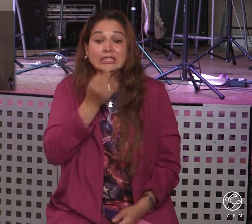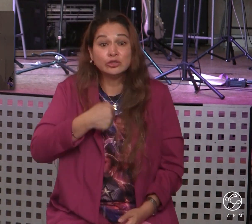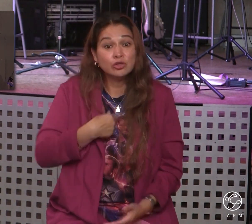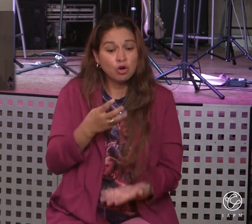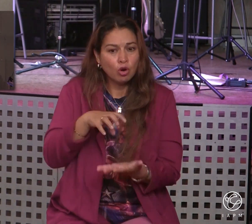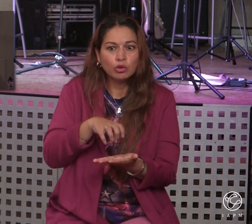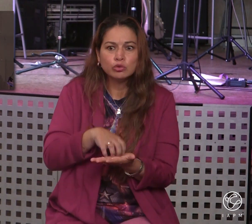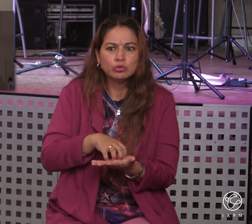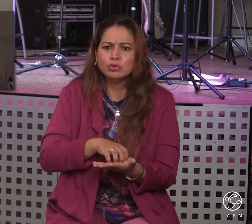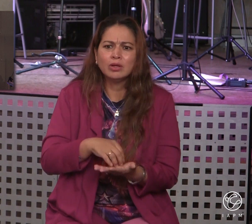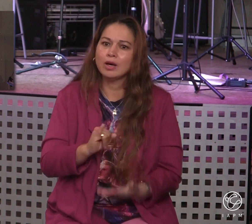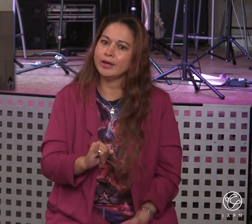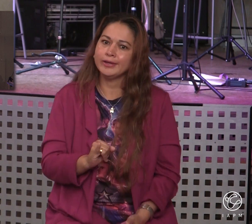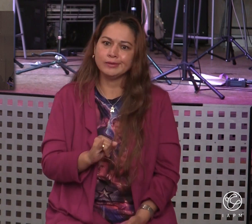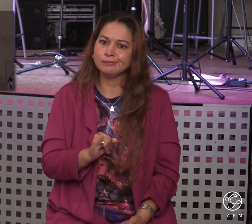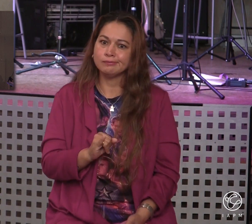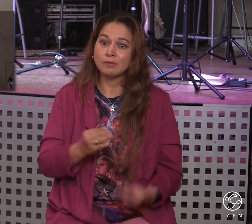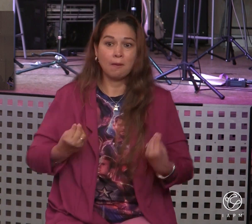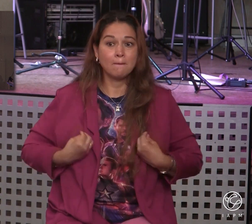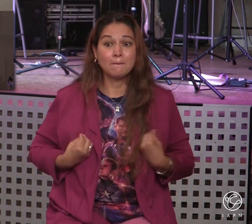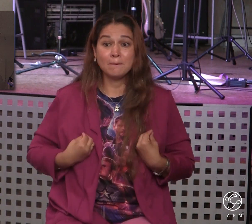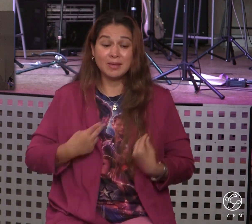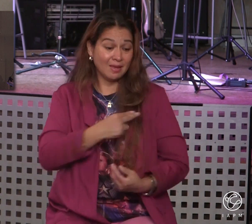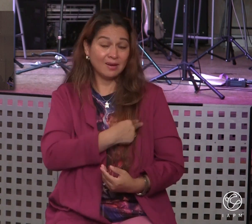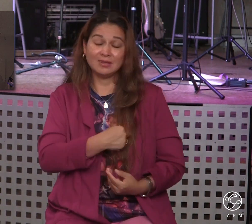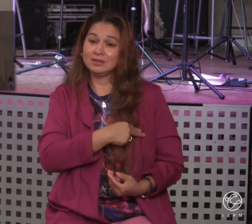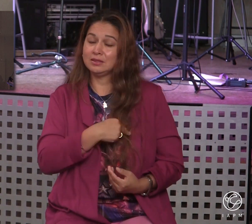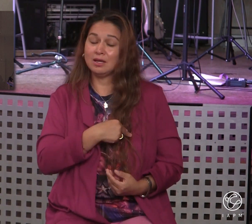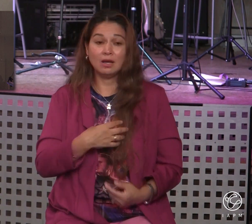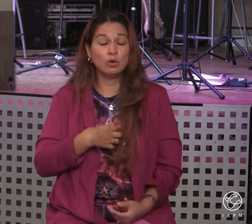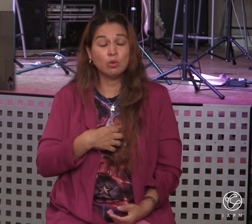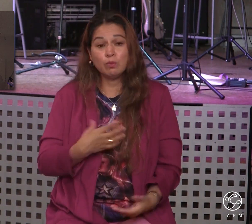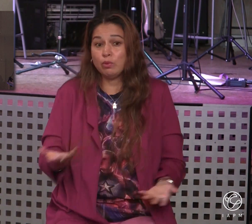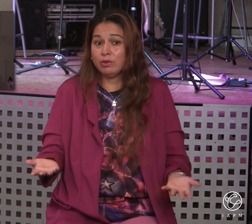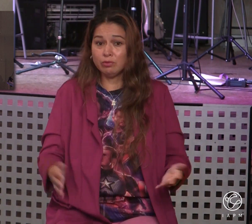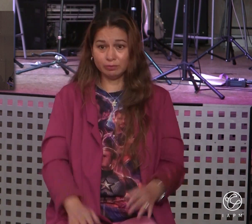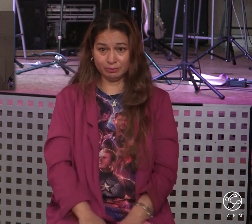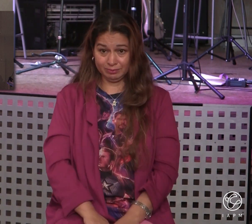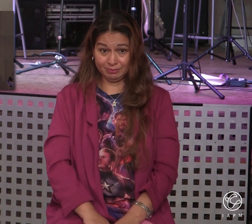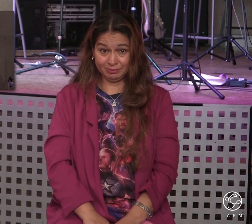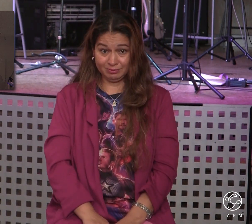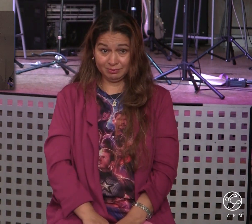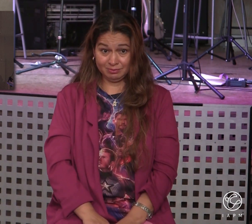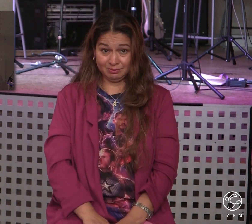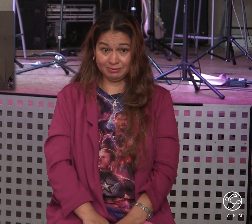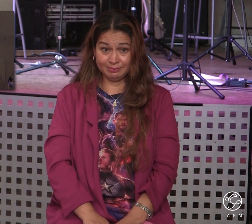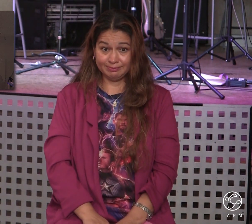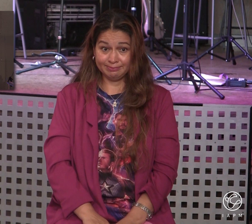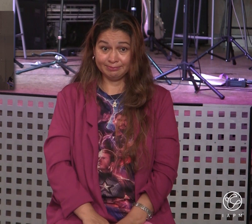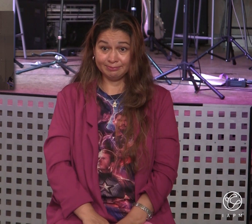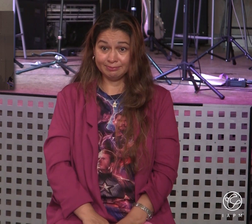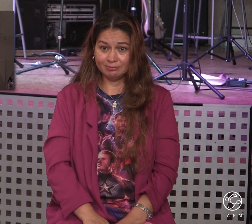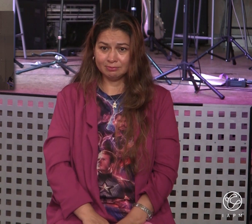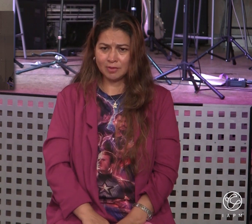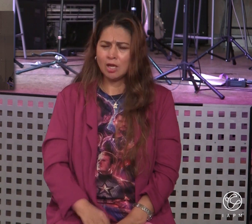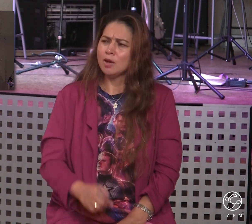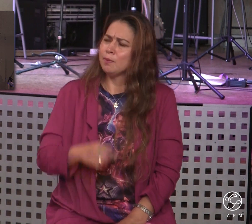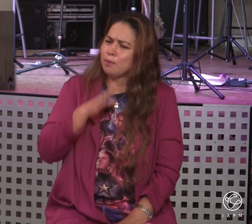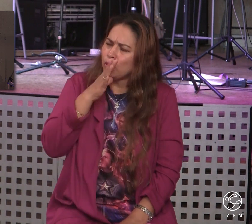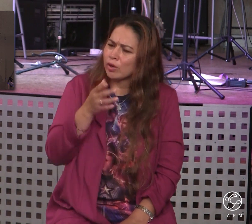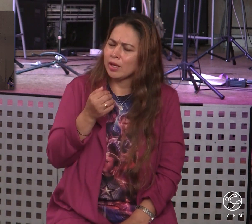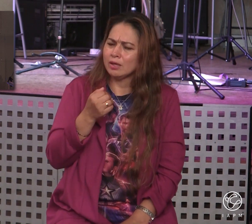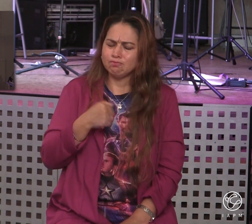centrado en Cristo Jesús. No puedo tener ni una sola duda de quién es mi Señor. ¿Pero a quién estoy sirviendo